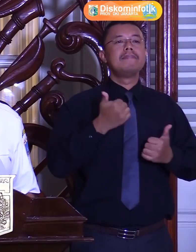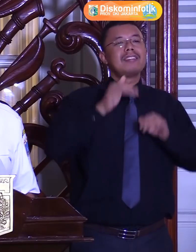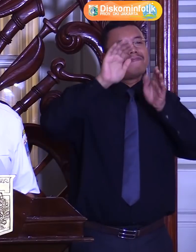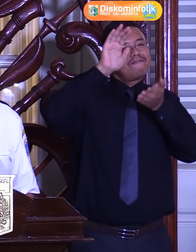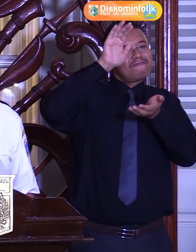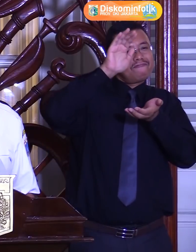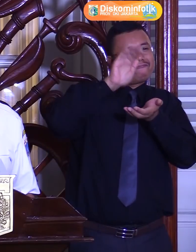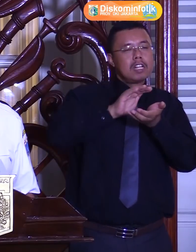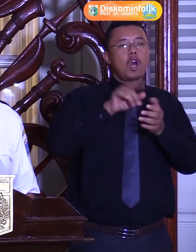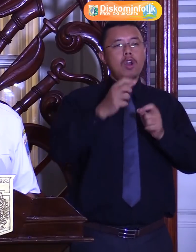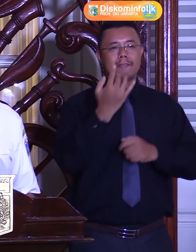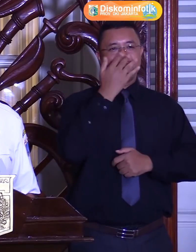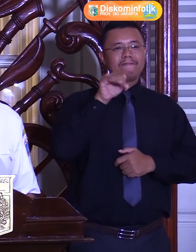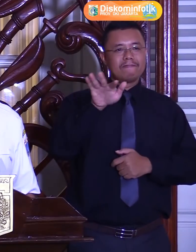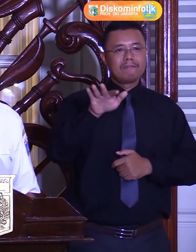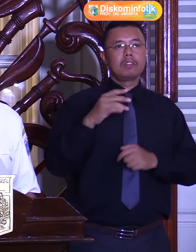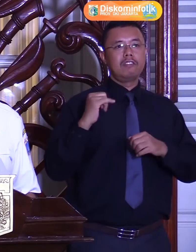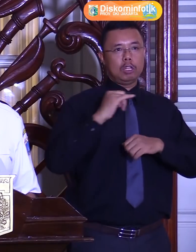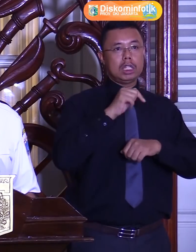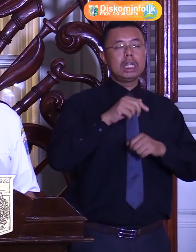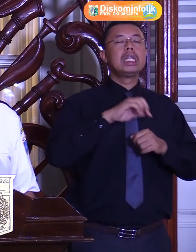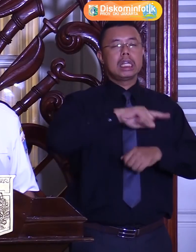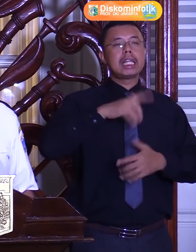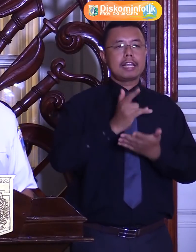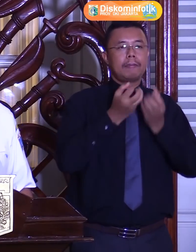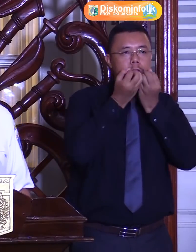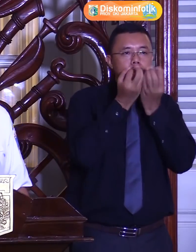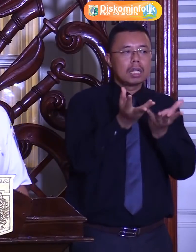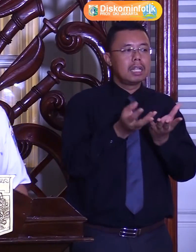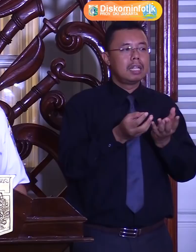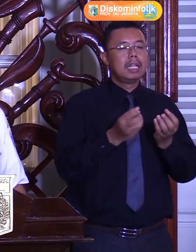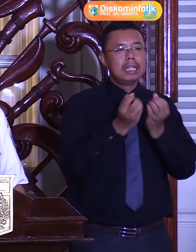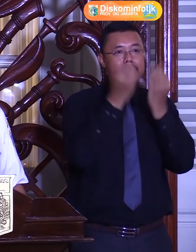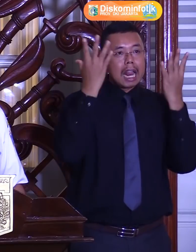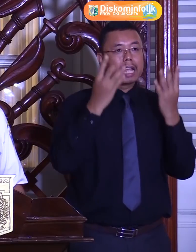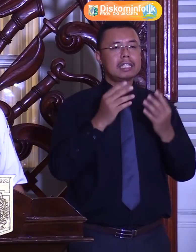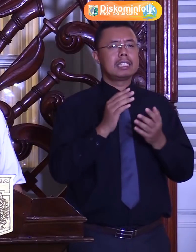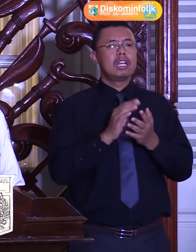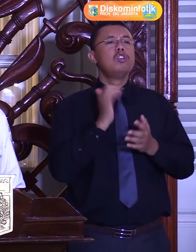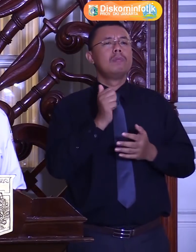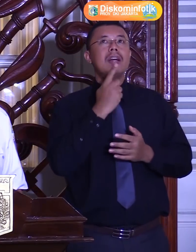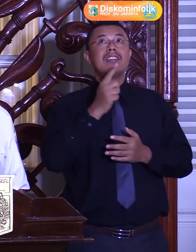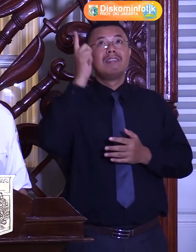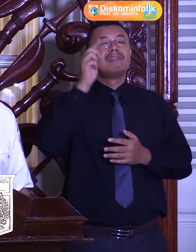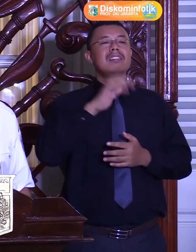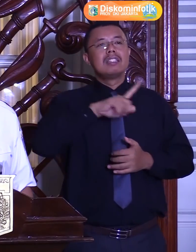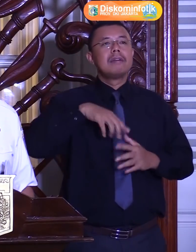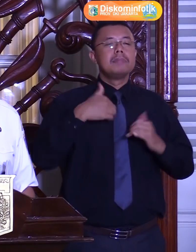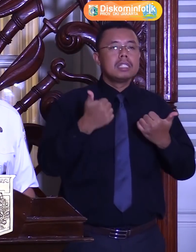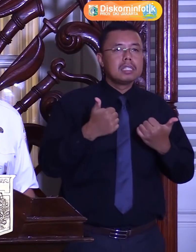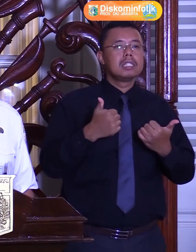menekan penularan itu. Jadi kita akan sosialisasikan, jelaskan dengan sebaik-baiknya. Insya Allah dengan begitu nanti kita